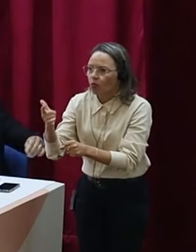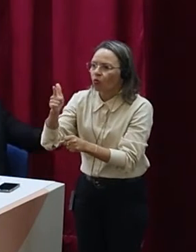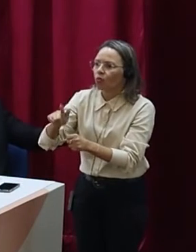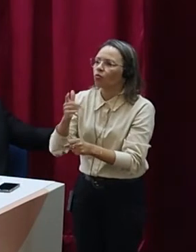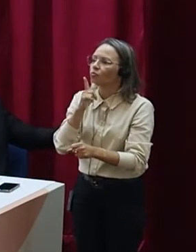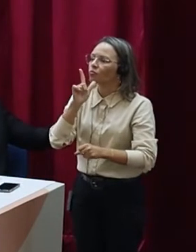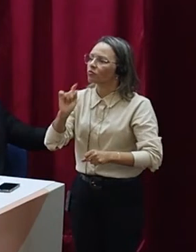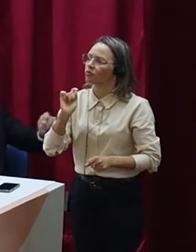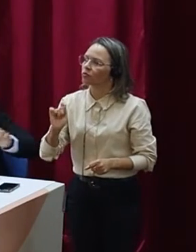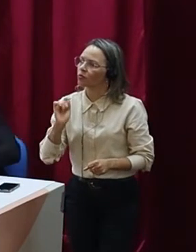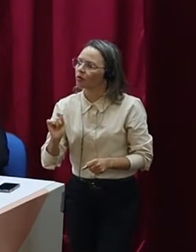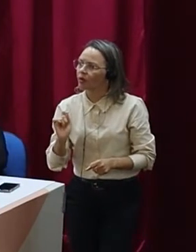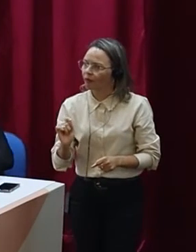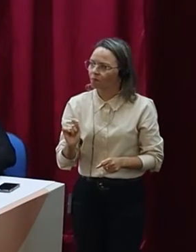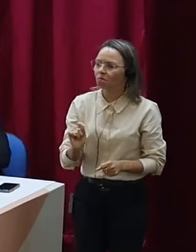la guerra